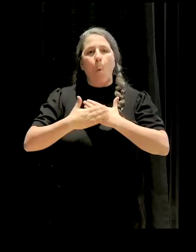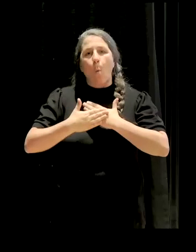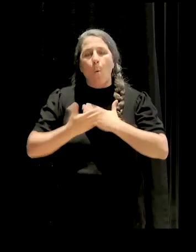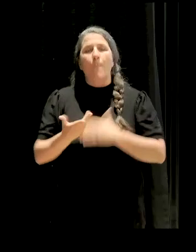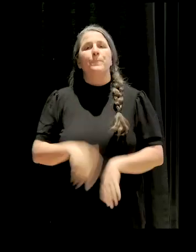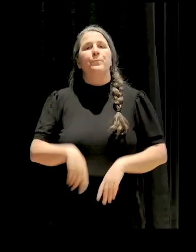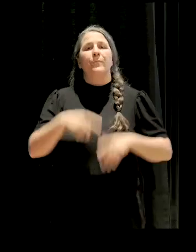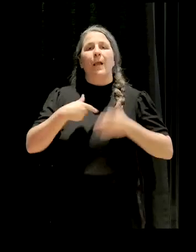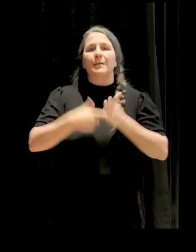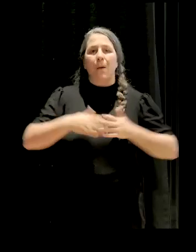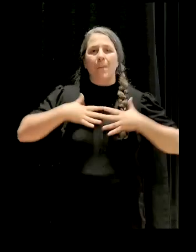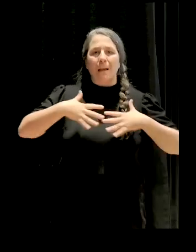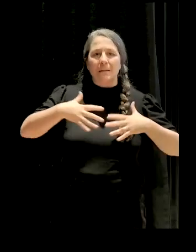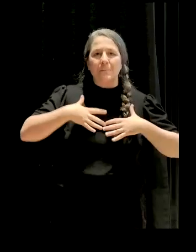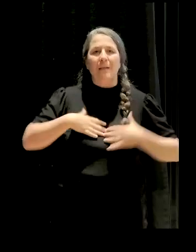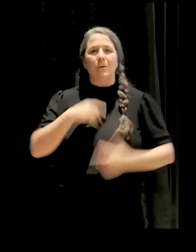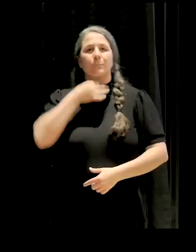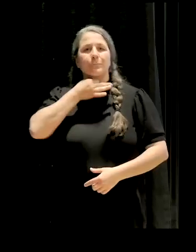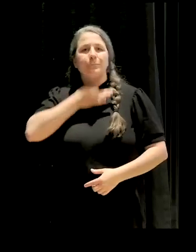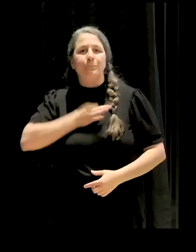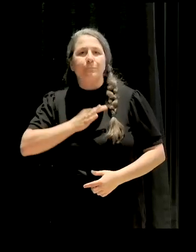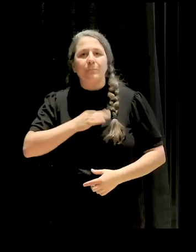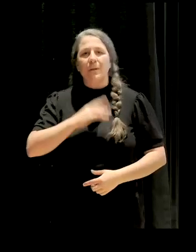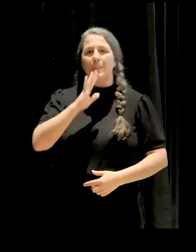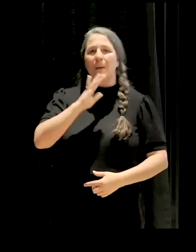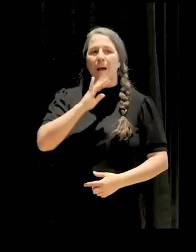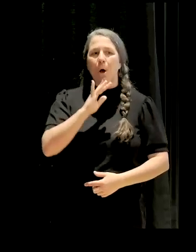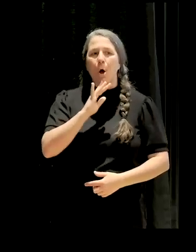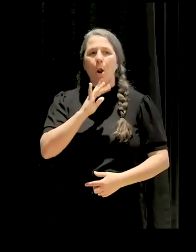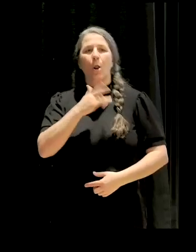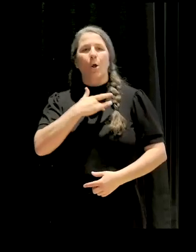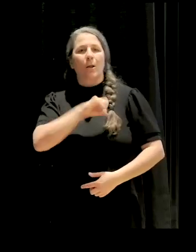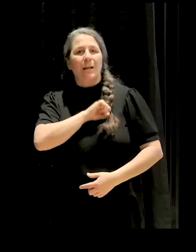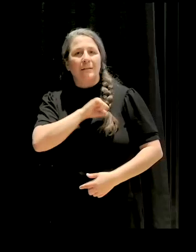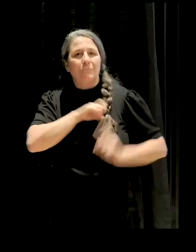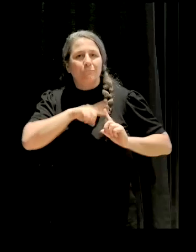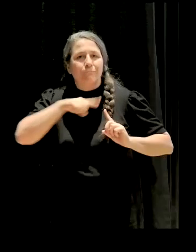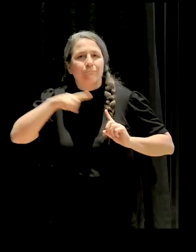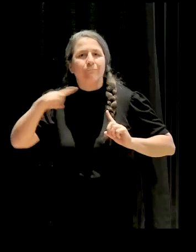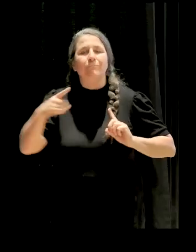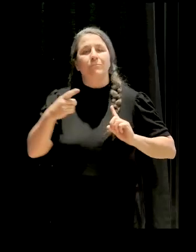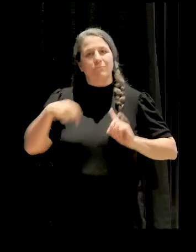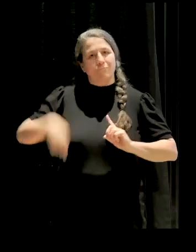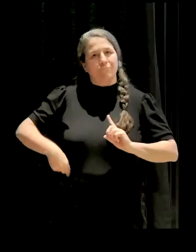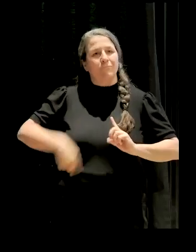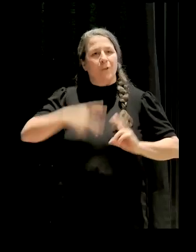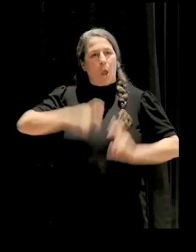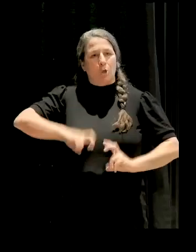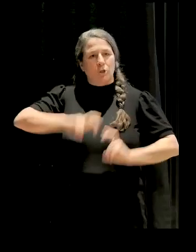la respiration, la déglutition quand on avale, la parole. C'est des exemples de biosignaux qui pourraient être enregistrés par cette